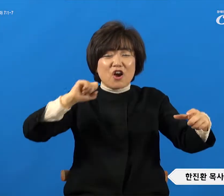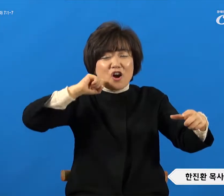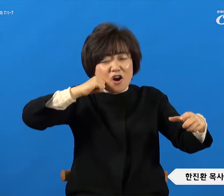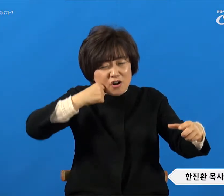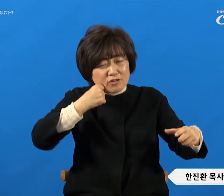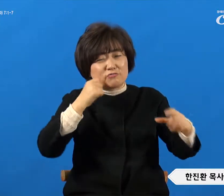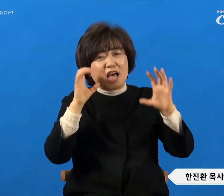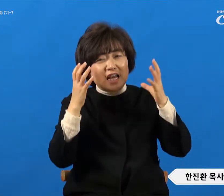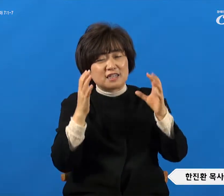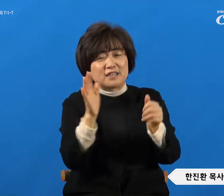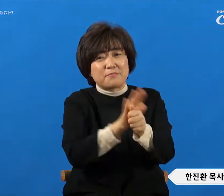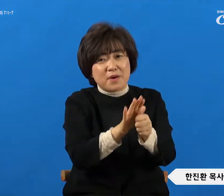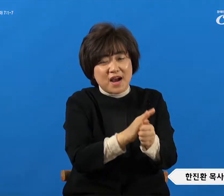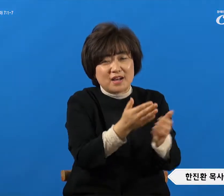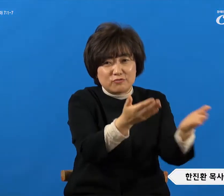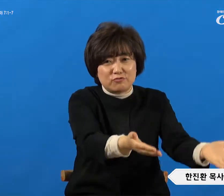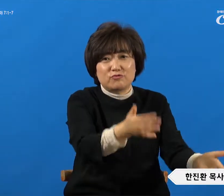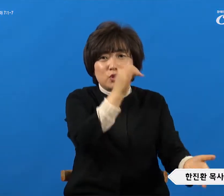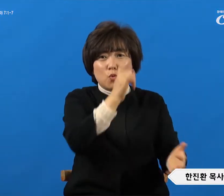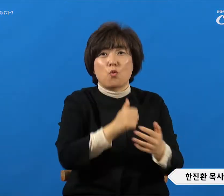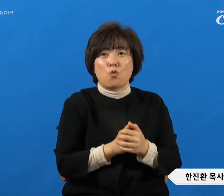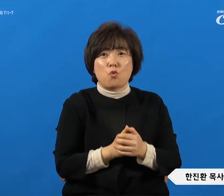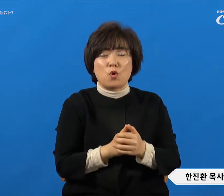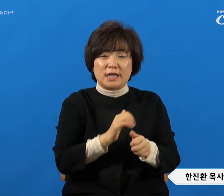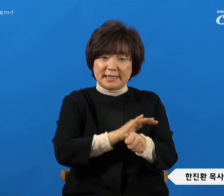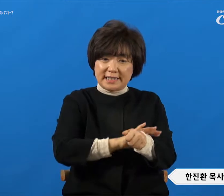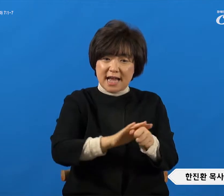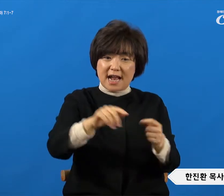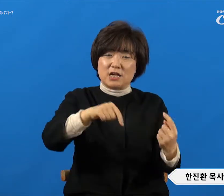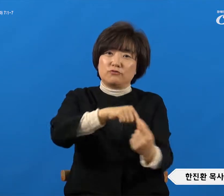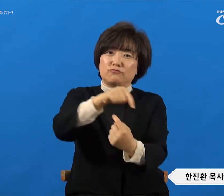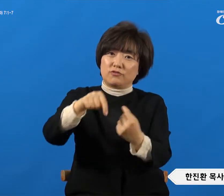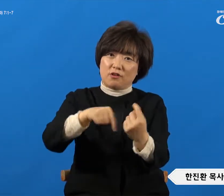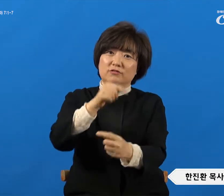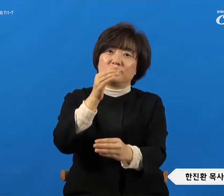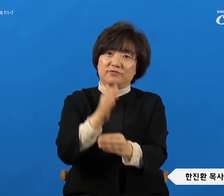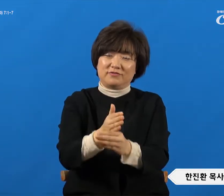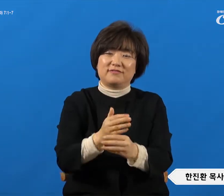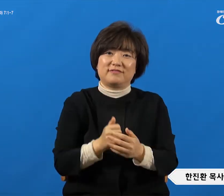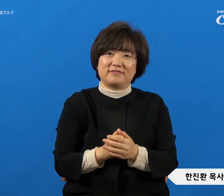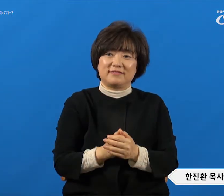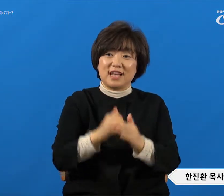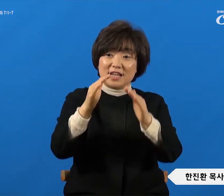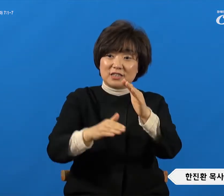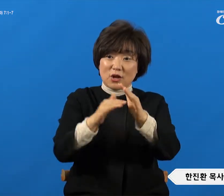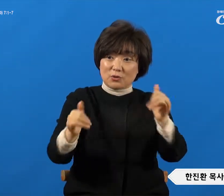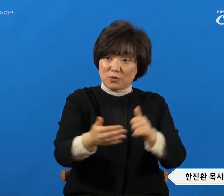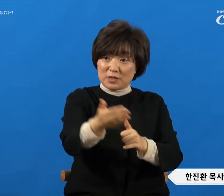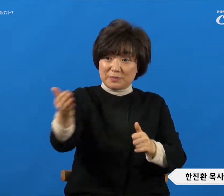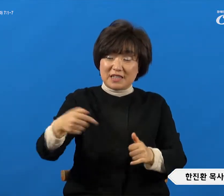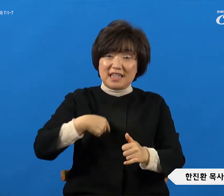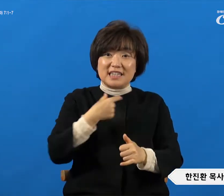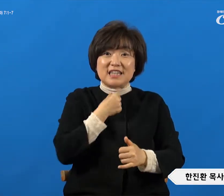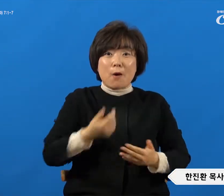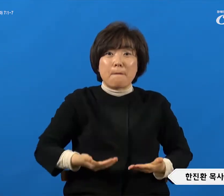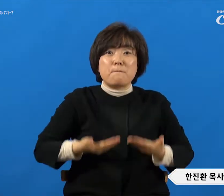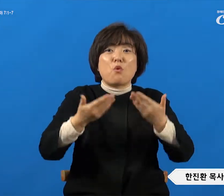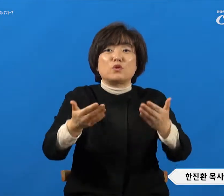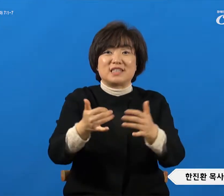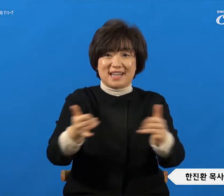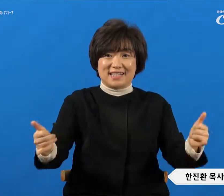아이들을 보살피는 지역 아동센터 잘 운영하고 있습니다. 우리 성도님들이 자원봉사자가